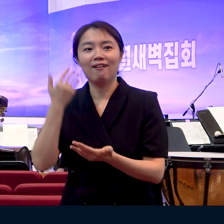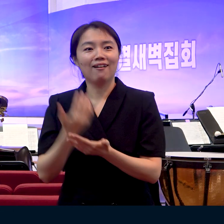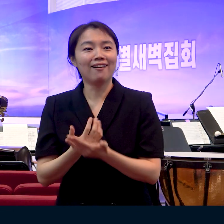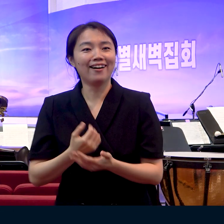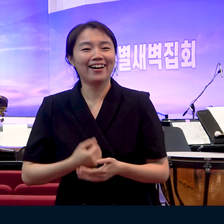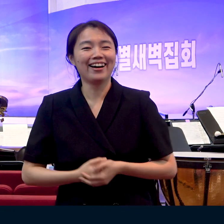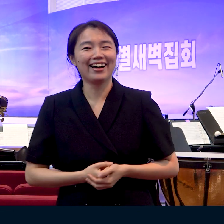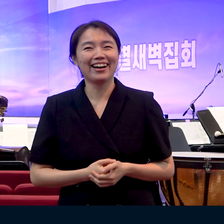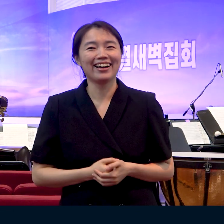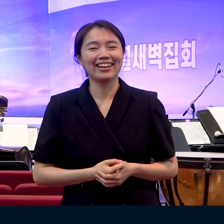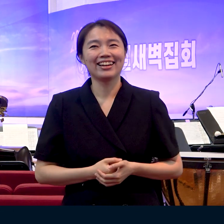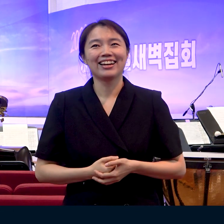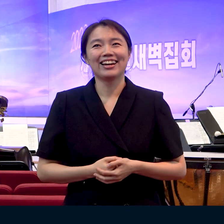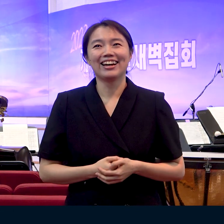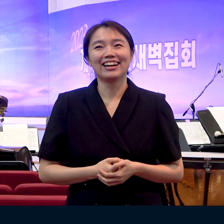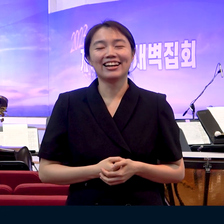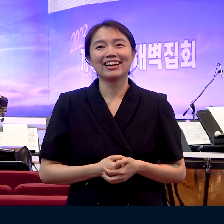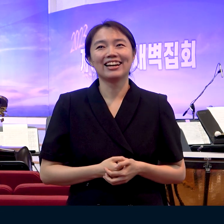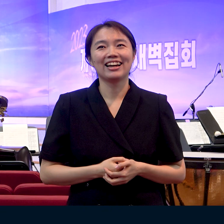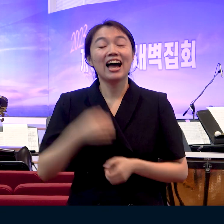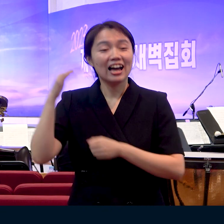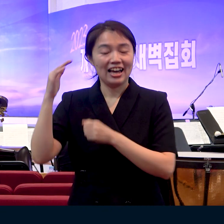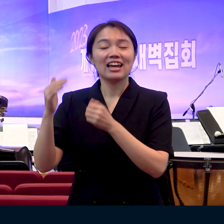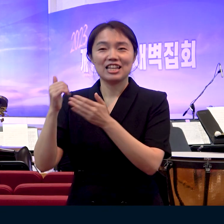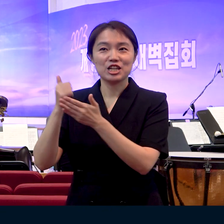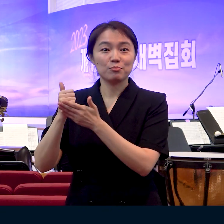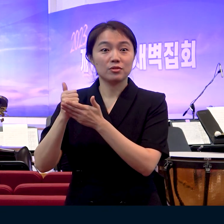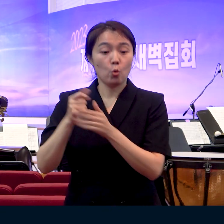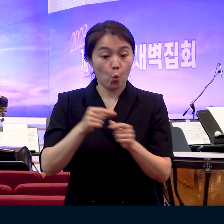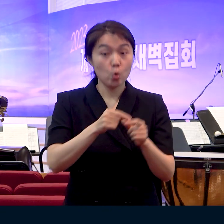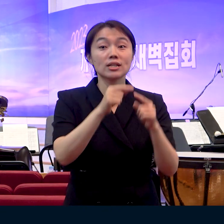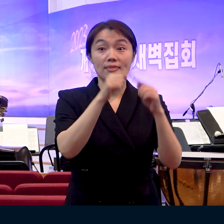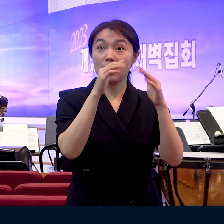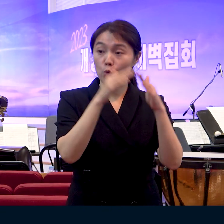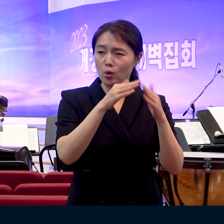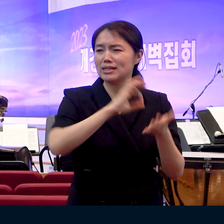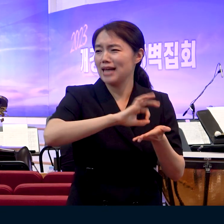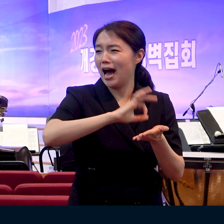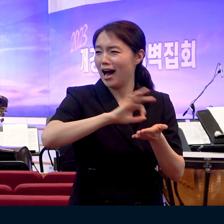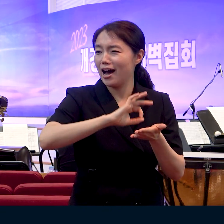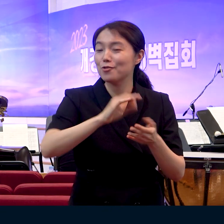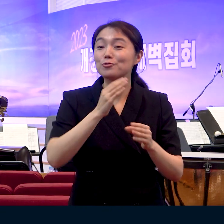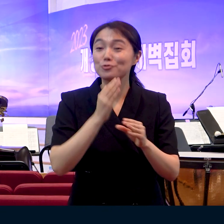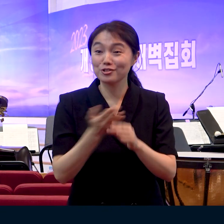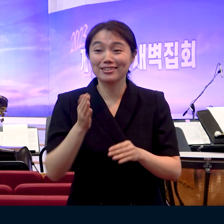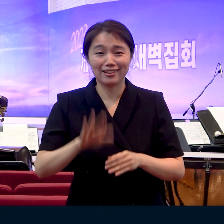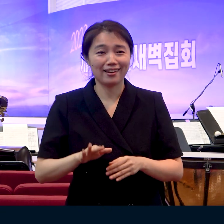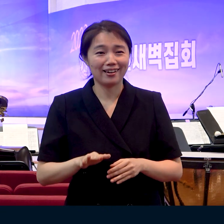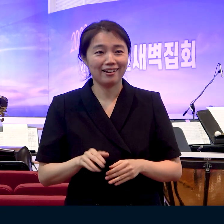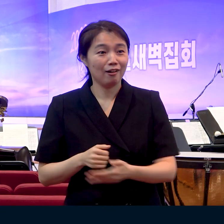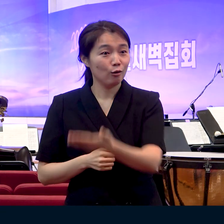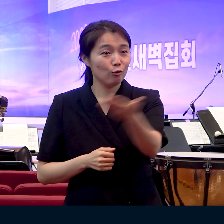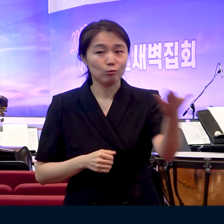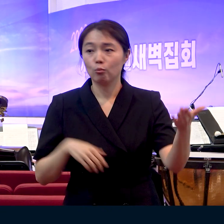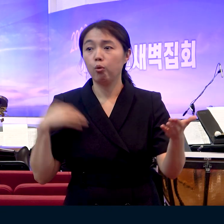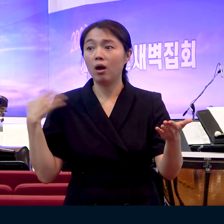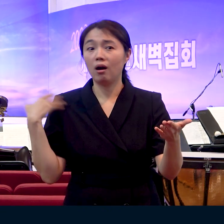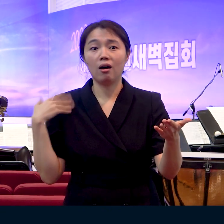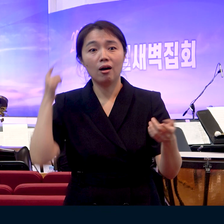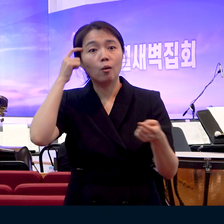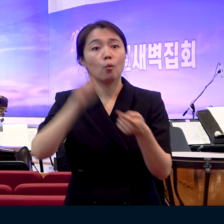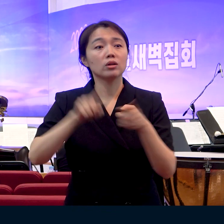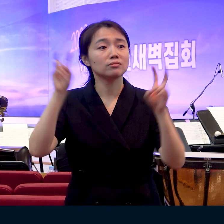하나님은 지금 그렇게 쓰고 있는데, 우리를 하나님은 이 교회를 그렇게 쓰고 계시는데 너무 많은 성도들이 잘 몰라요. 관심이